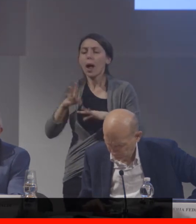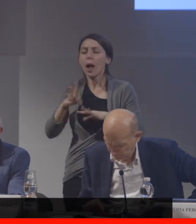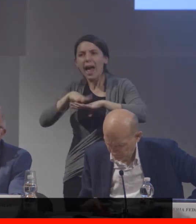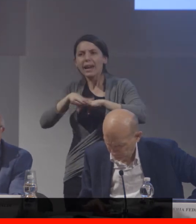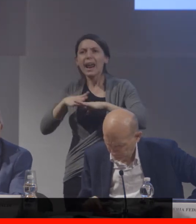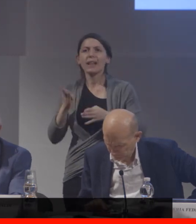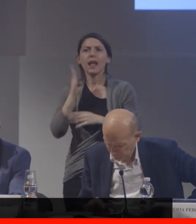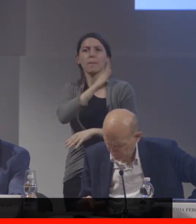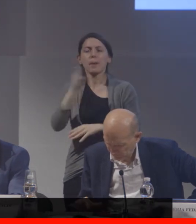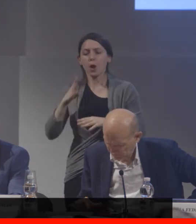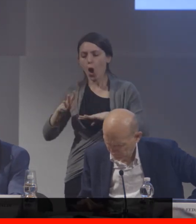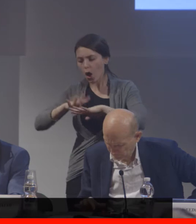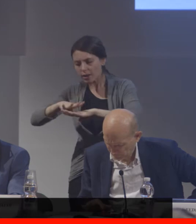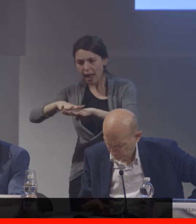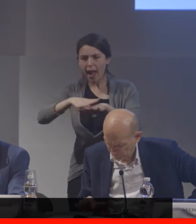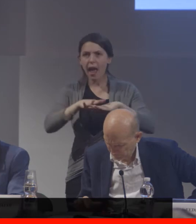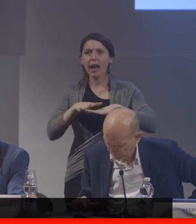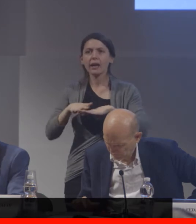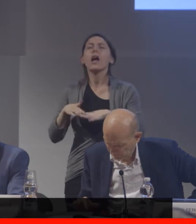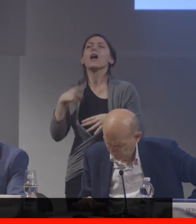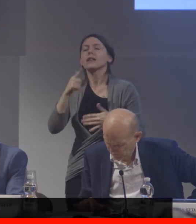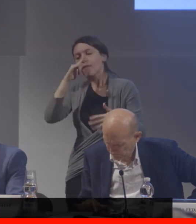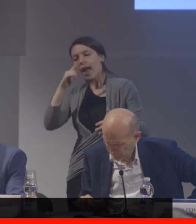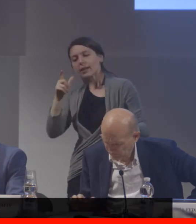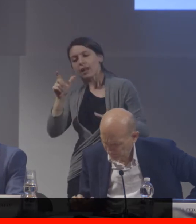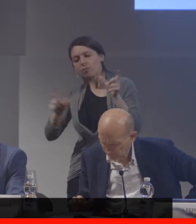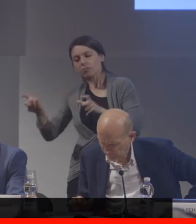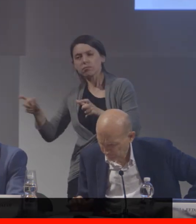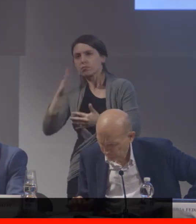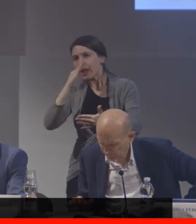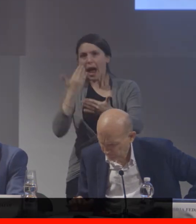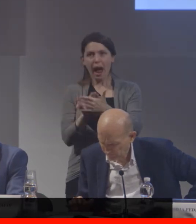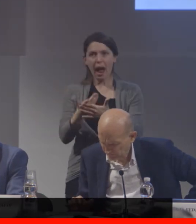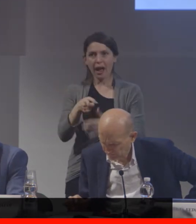biblioteche adeguata alle esigenze appunto di una città come Roma.